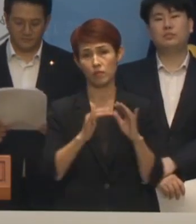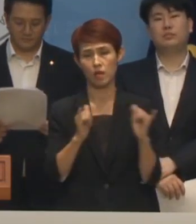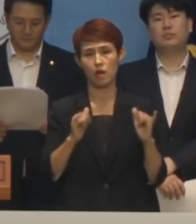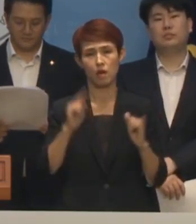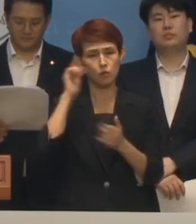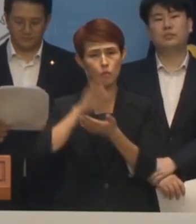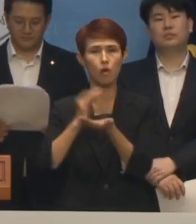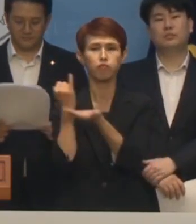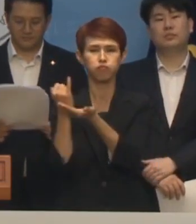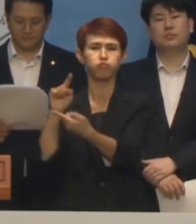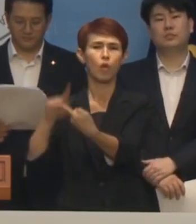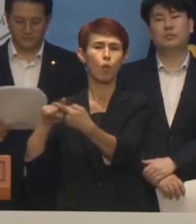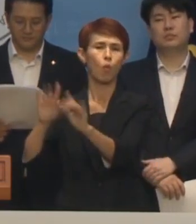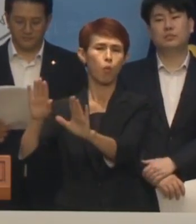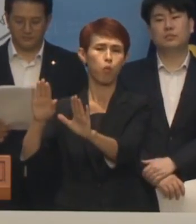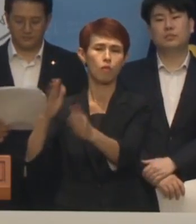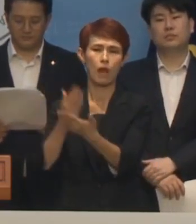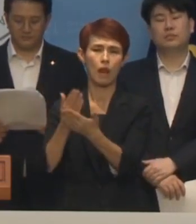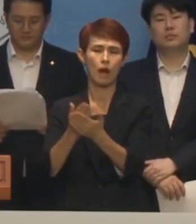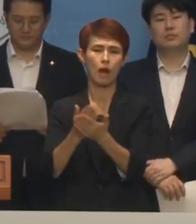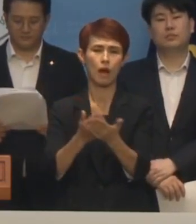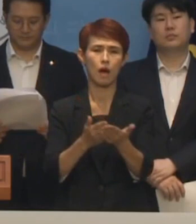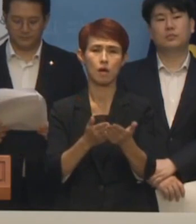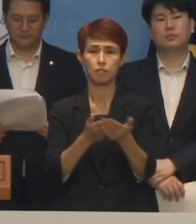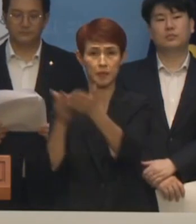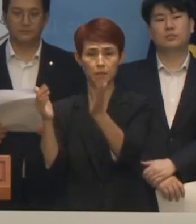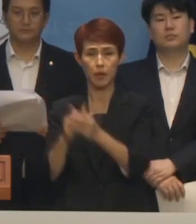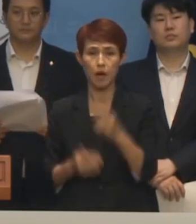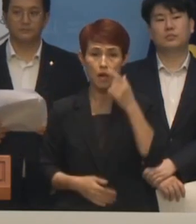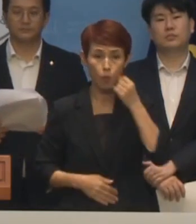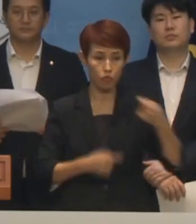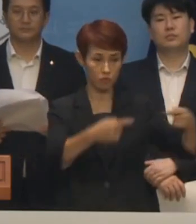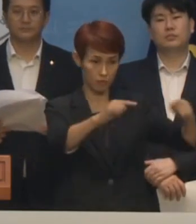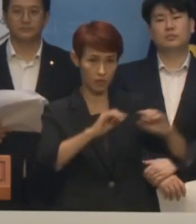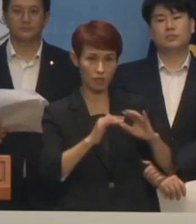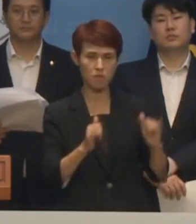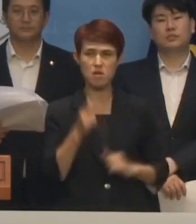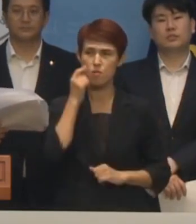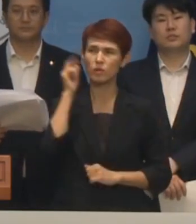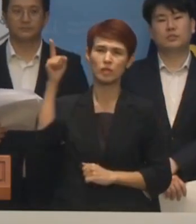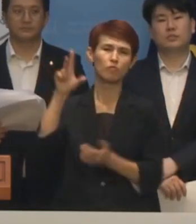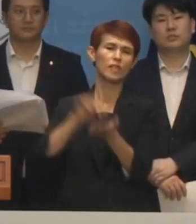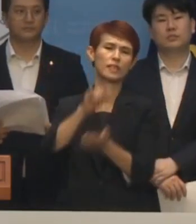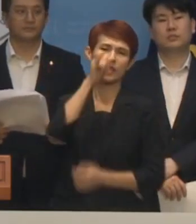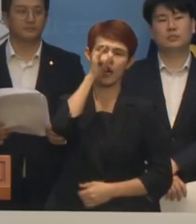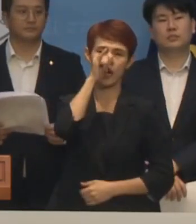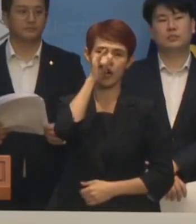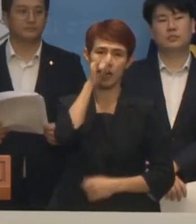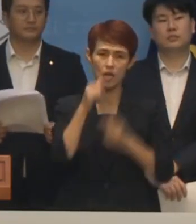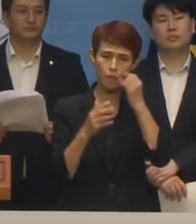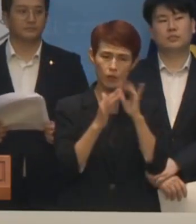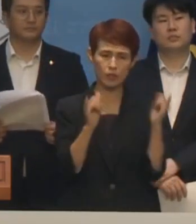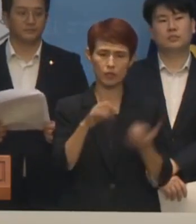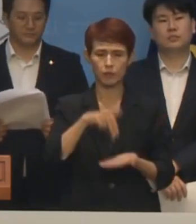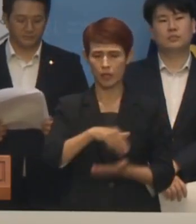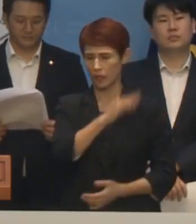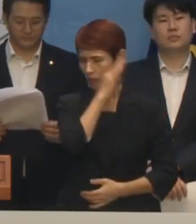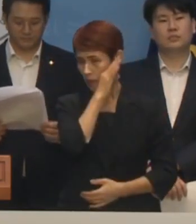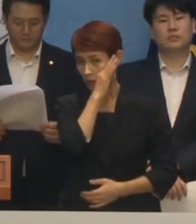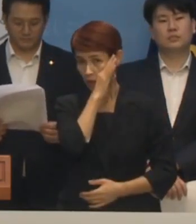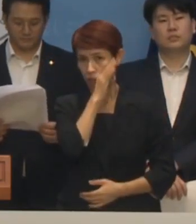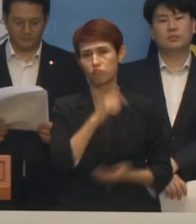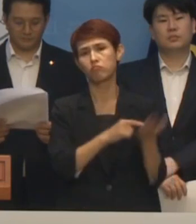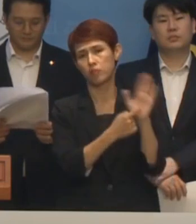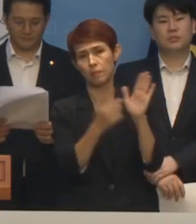소녀상 존치를 요구했고 일본 참석자도 일본 정부를 비판하며 일본인으로서 부끄러움을